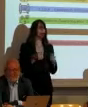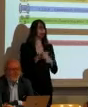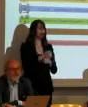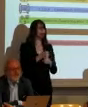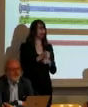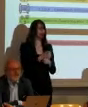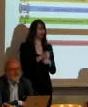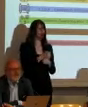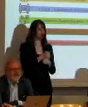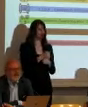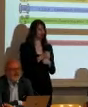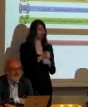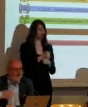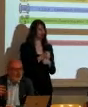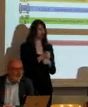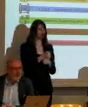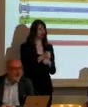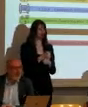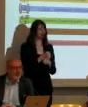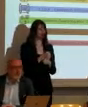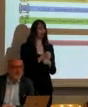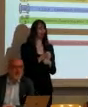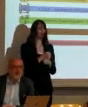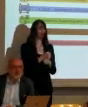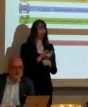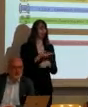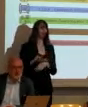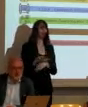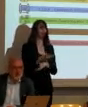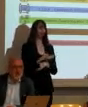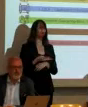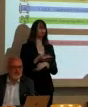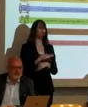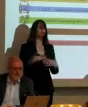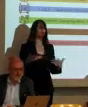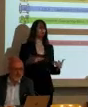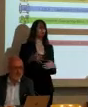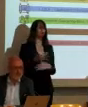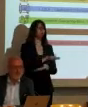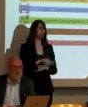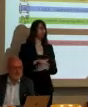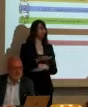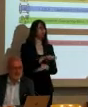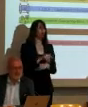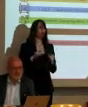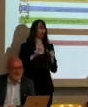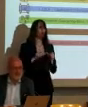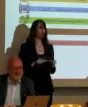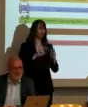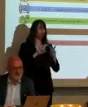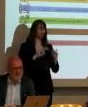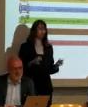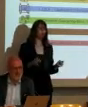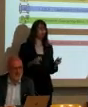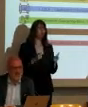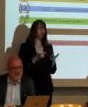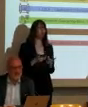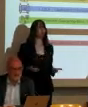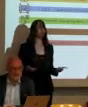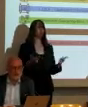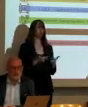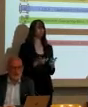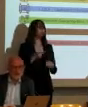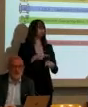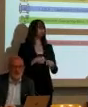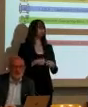laboratorio informatico di Italianista, che sono dei luoghi dove noi facciamo ricerche, convegni e attività scientifiche, e